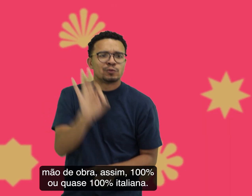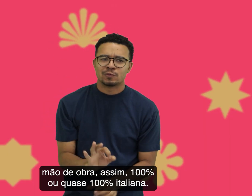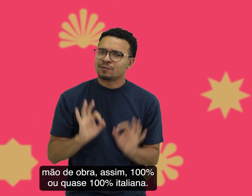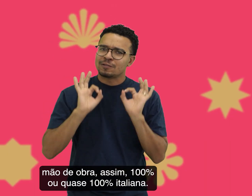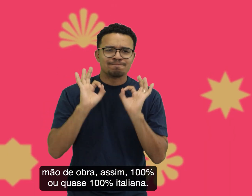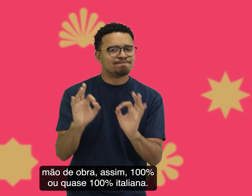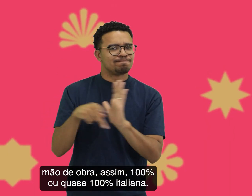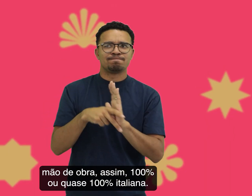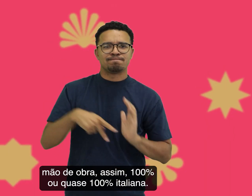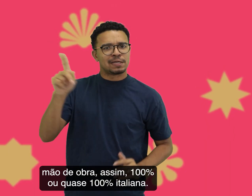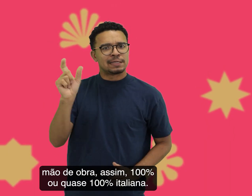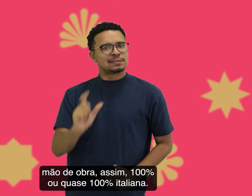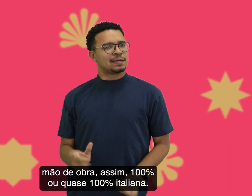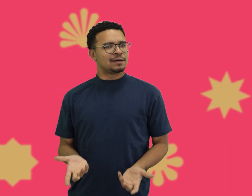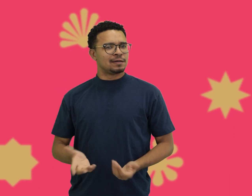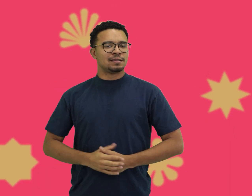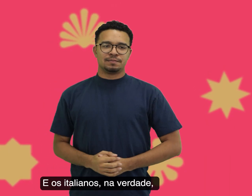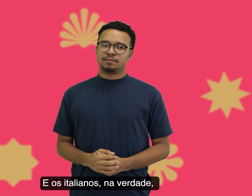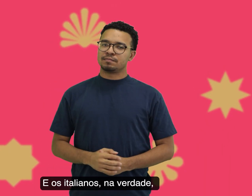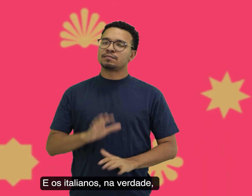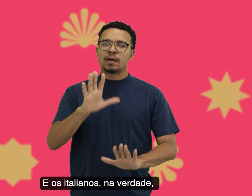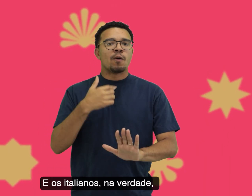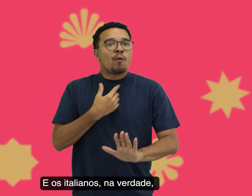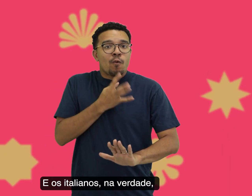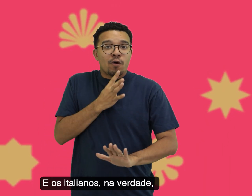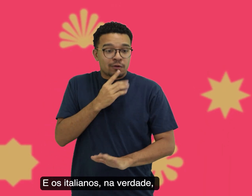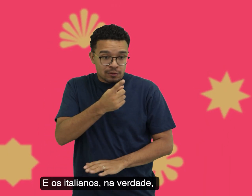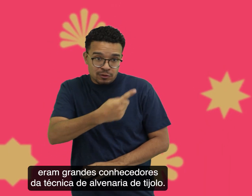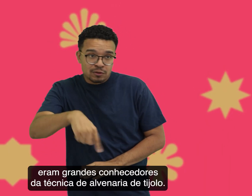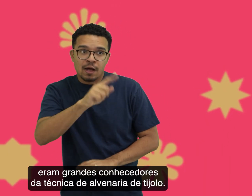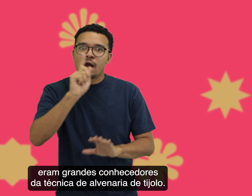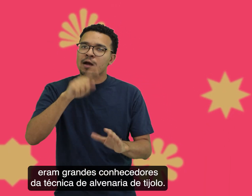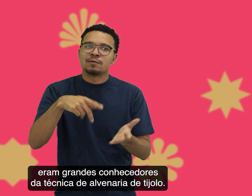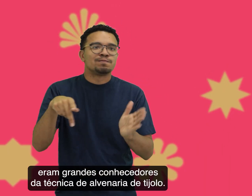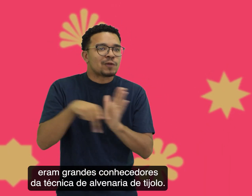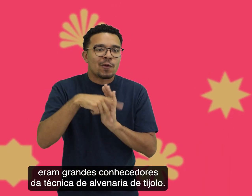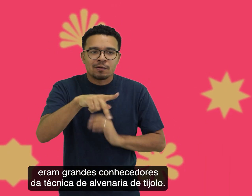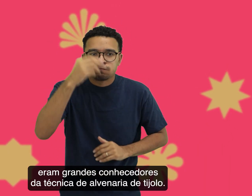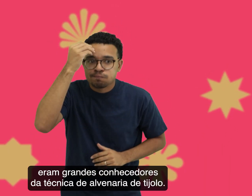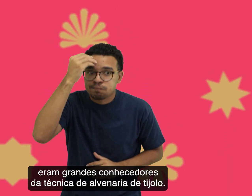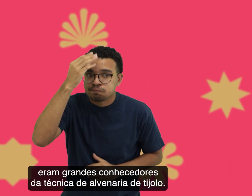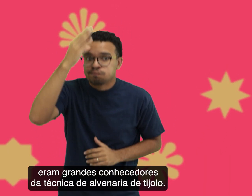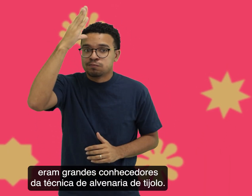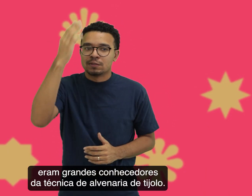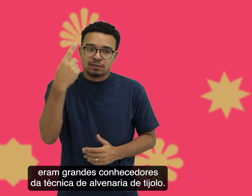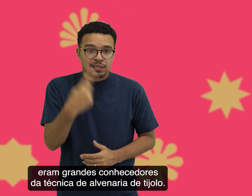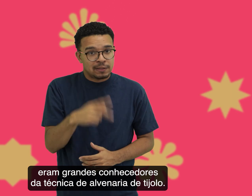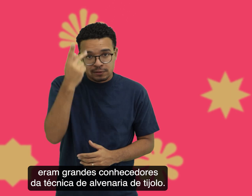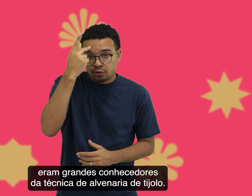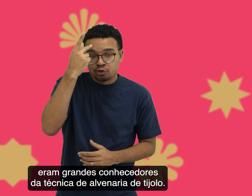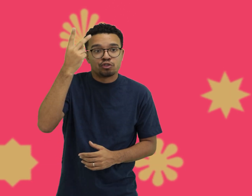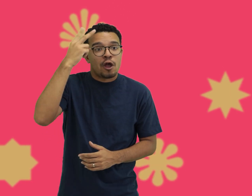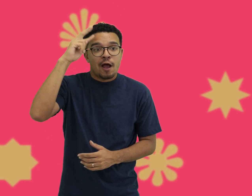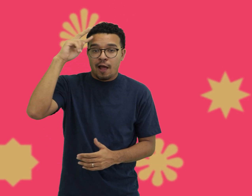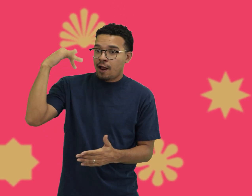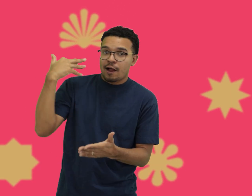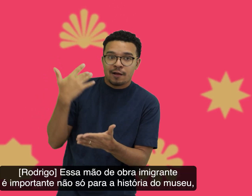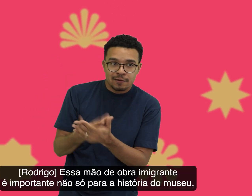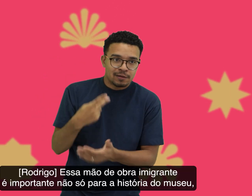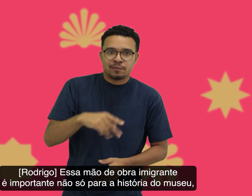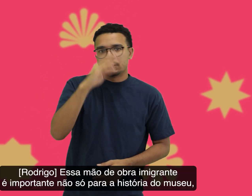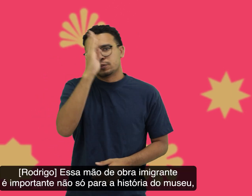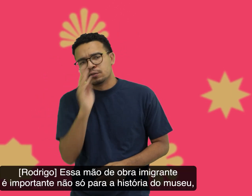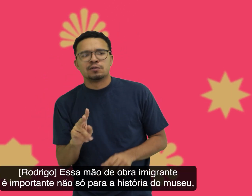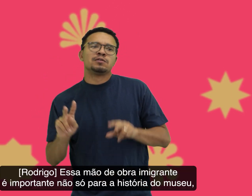obra, assim, 100% ou quase 100% italiana. E os italianos, na verdade, eram grandes conhecedores da técnica da alvenaria de